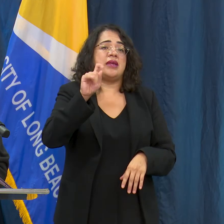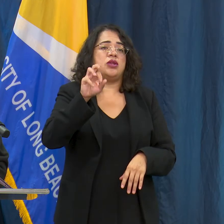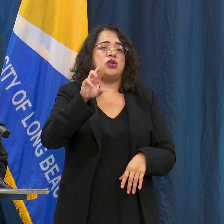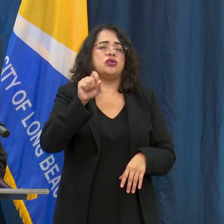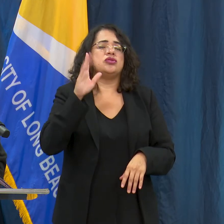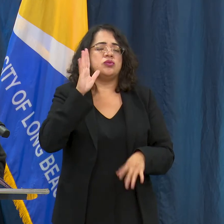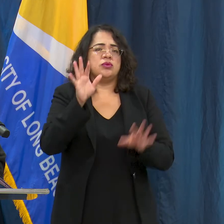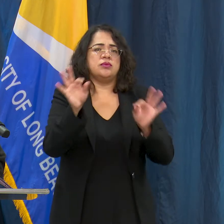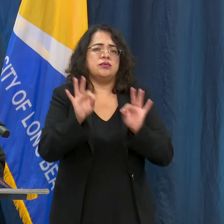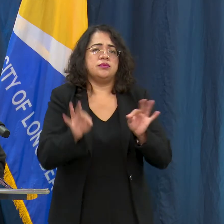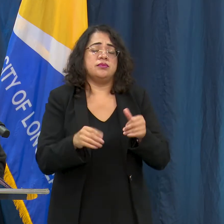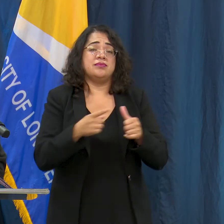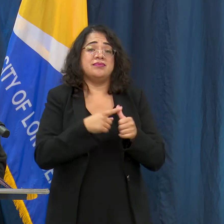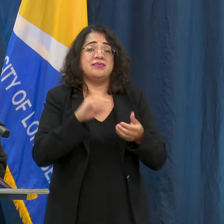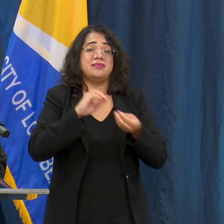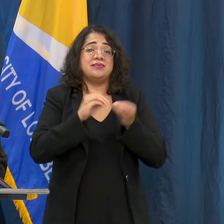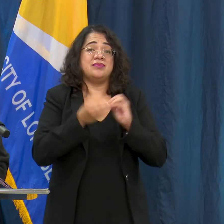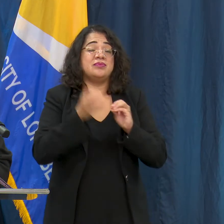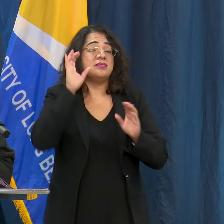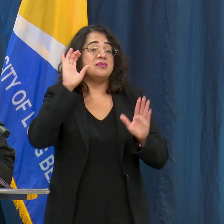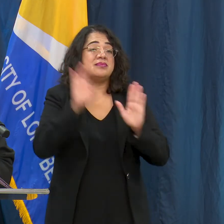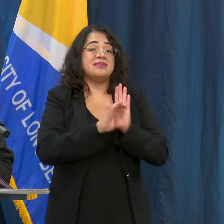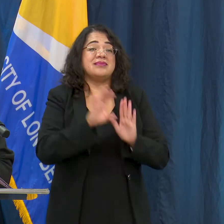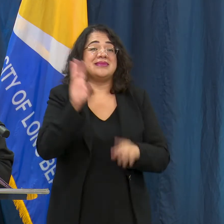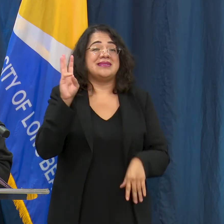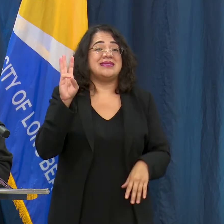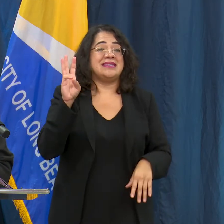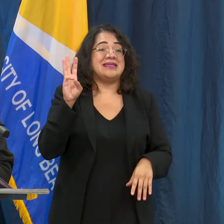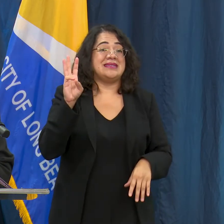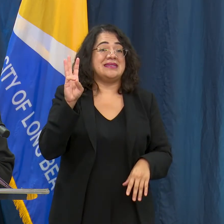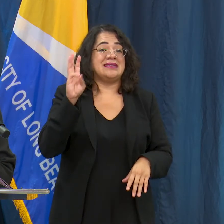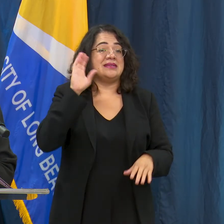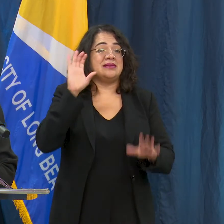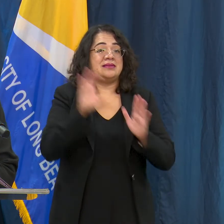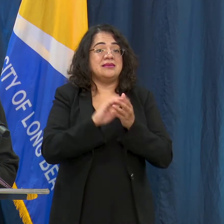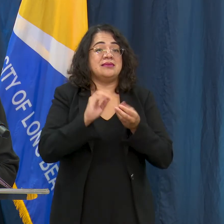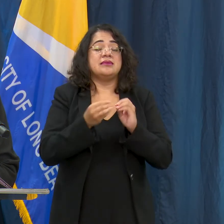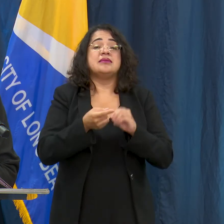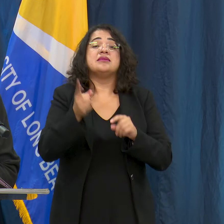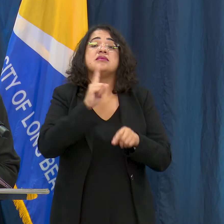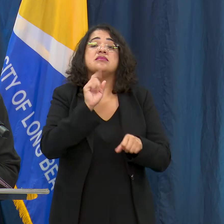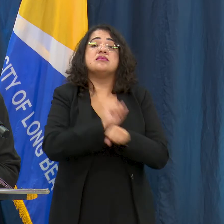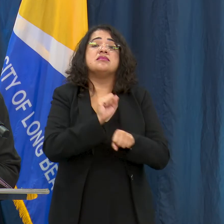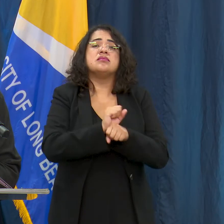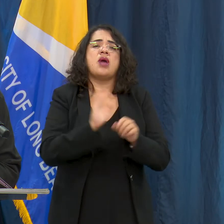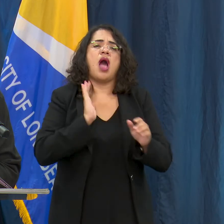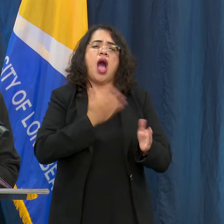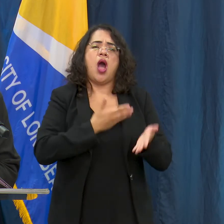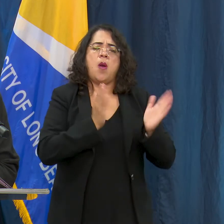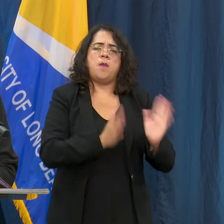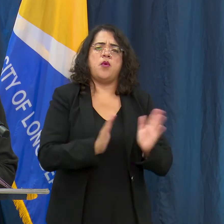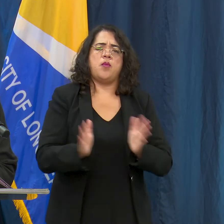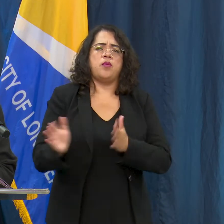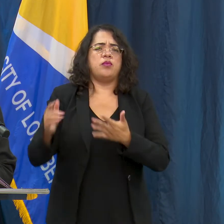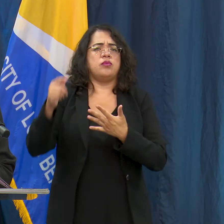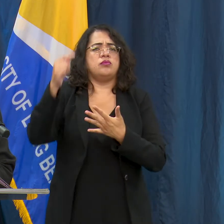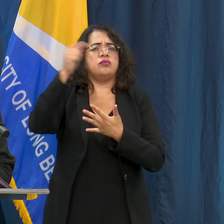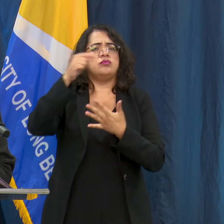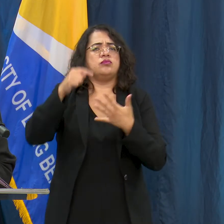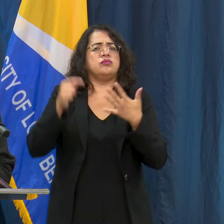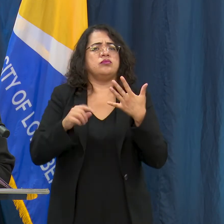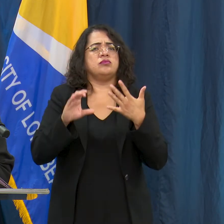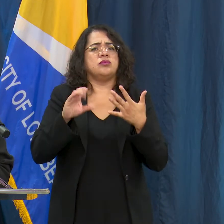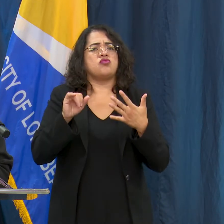momentos. La imagen número 6 enseña los criterios actuales de preparación del Estado, y esos